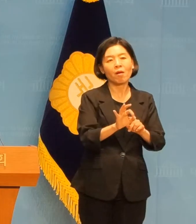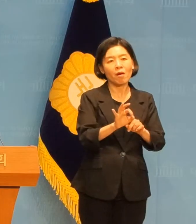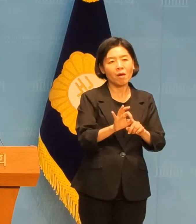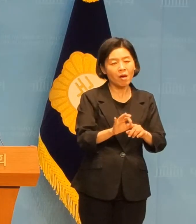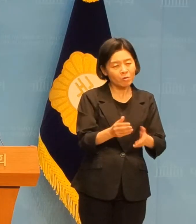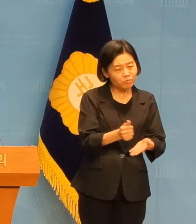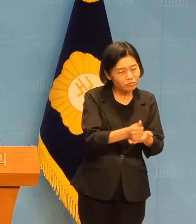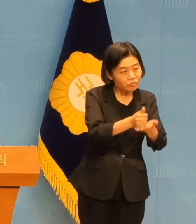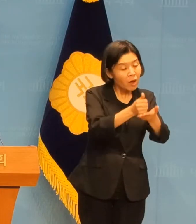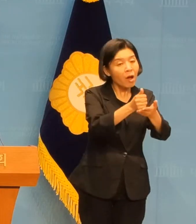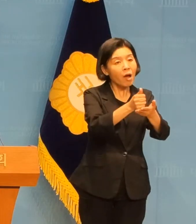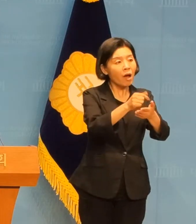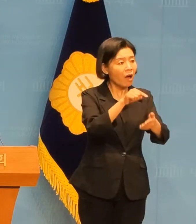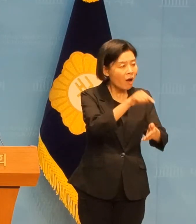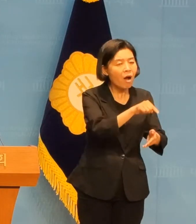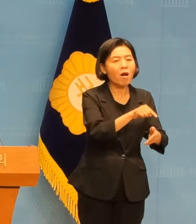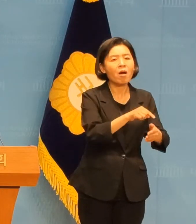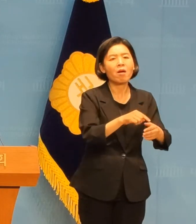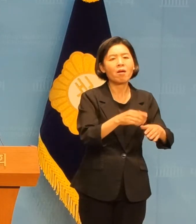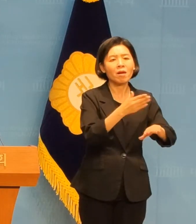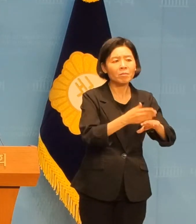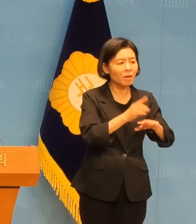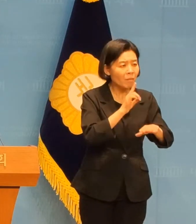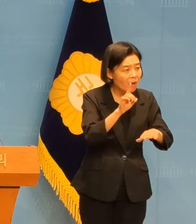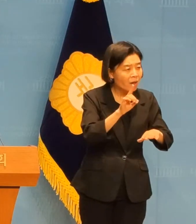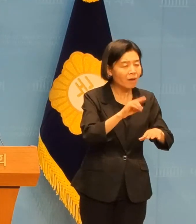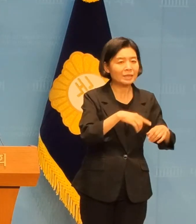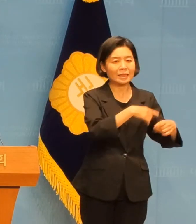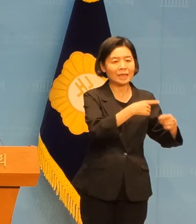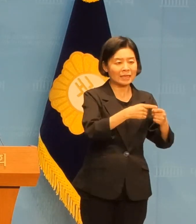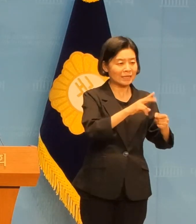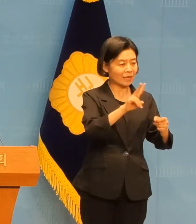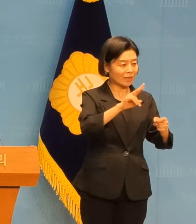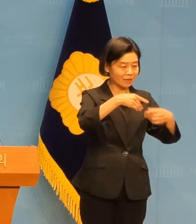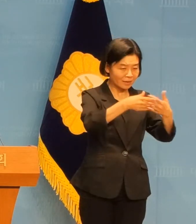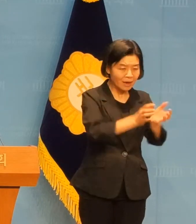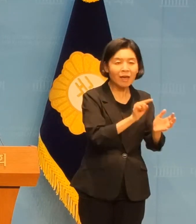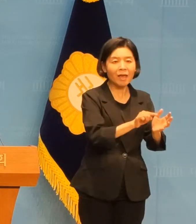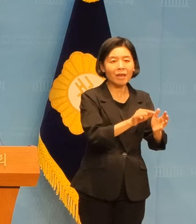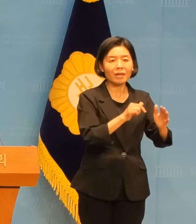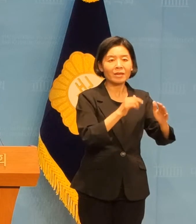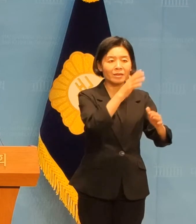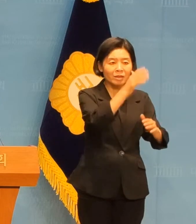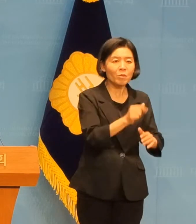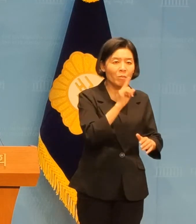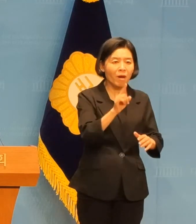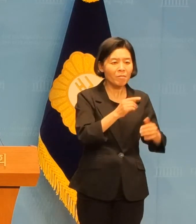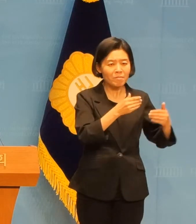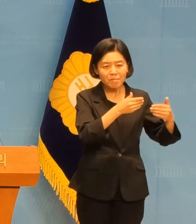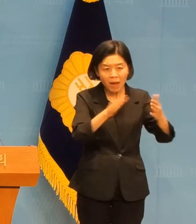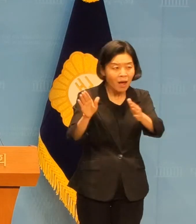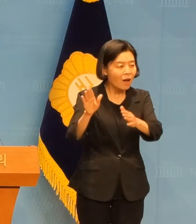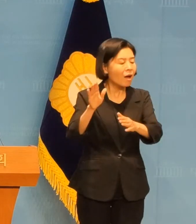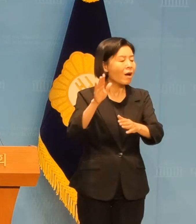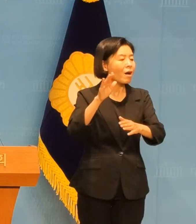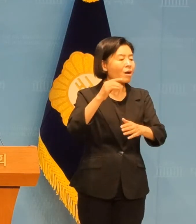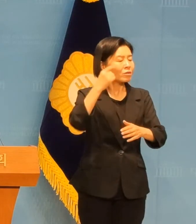제1야당 대표의 입에서 이런 망언이 나왔다는 사실에 국민적 충격과 분노를 금할 수